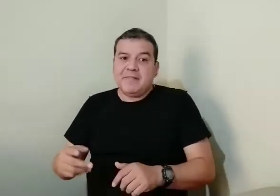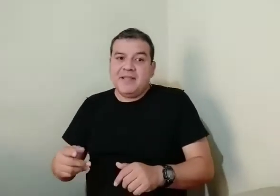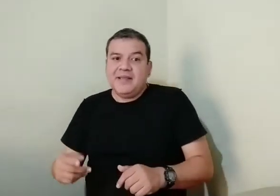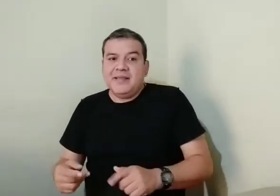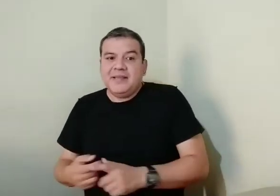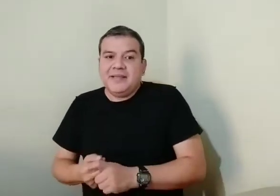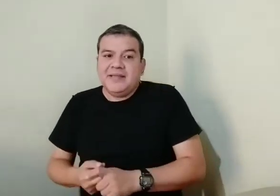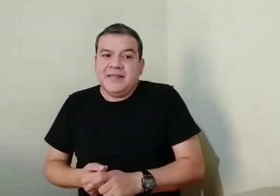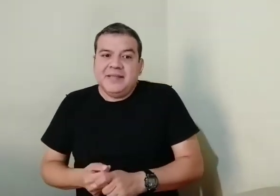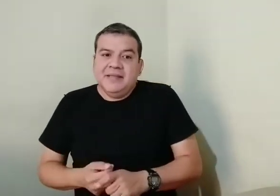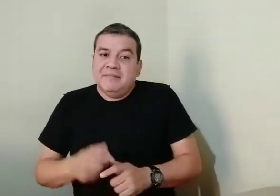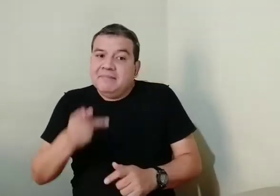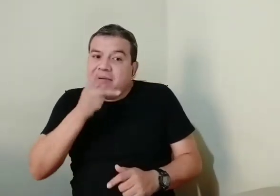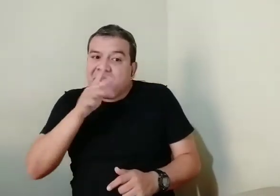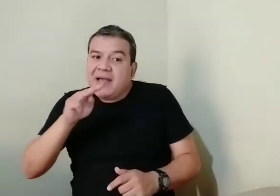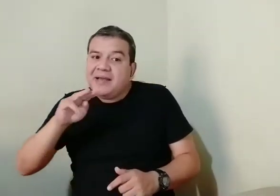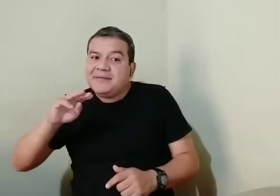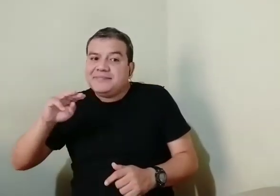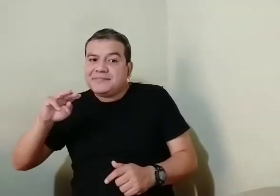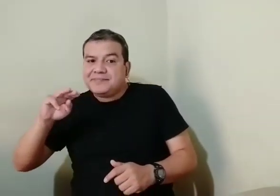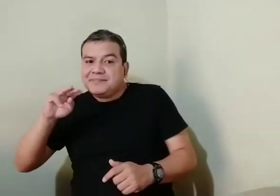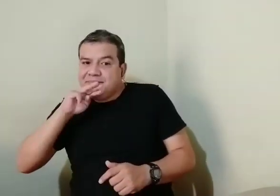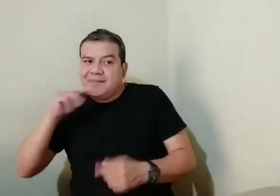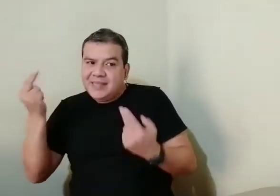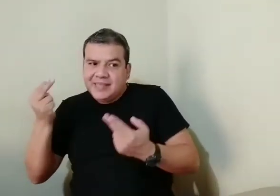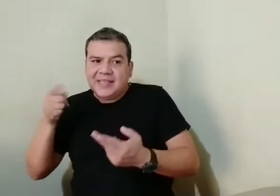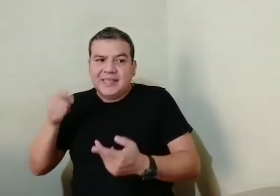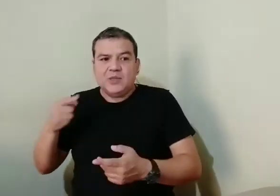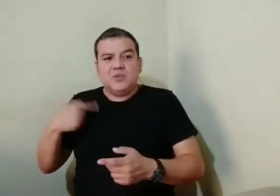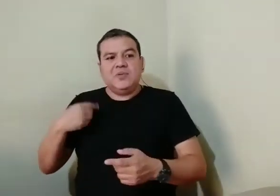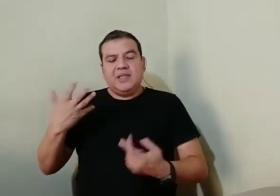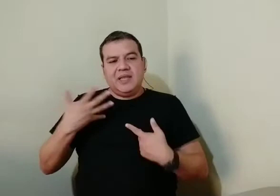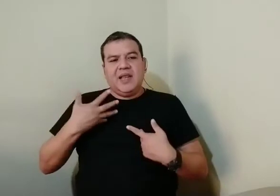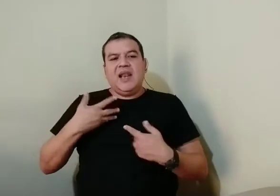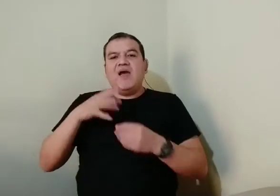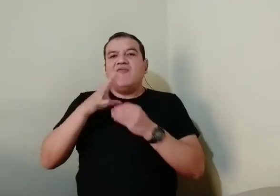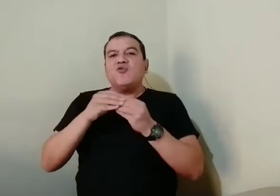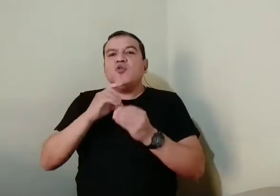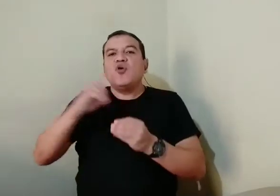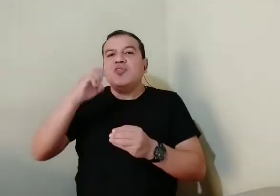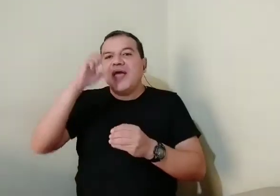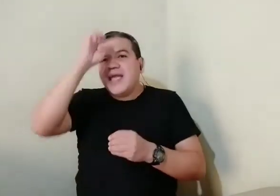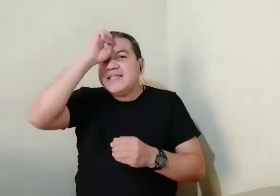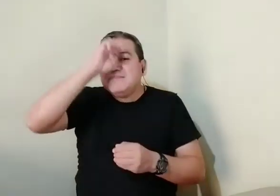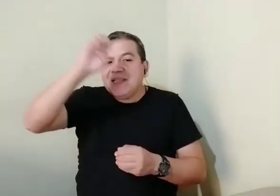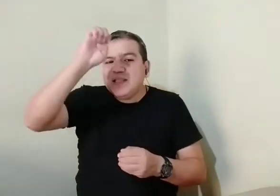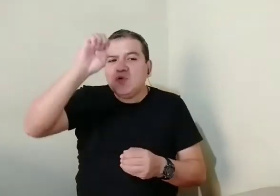mansedumbre, templanza, según lo expresa Gálatas 5:22 y 23.